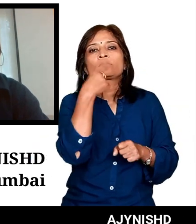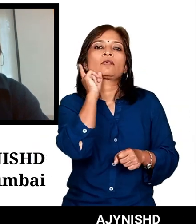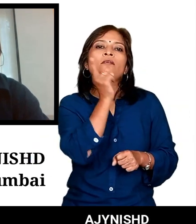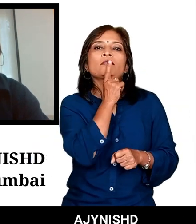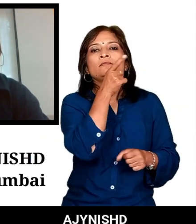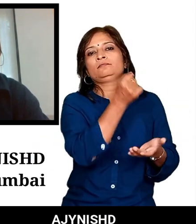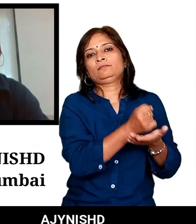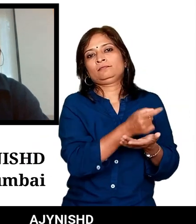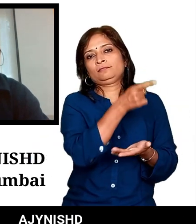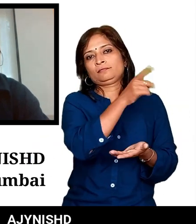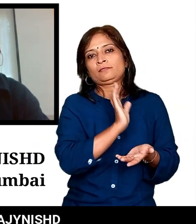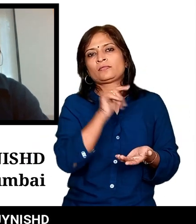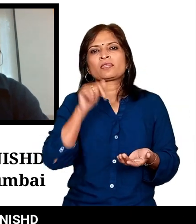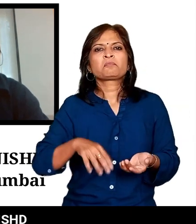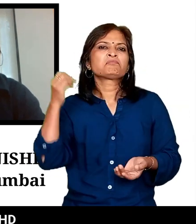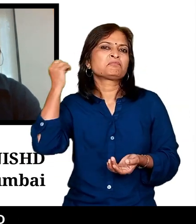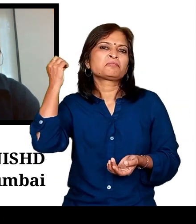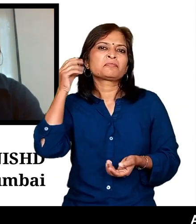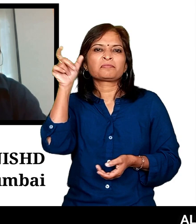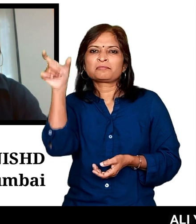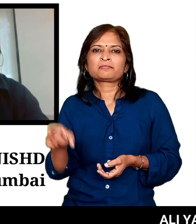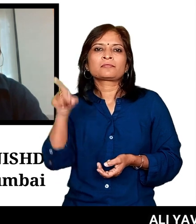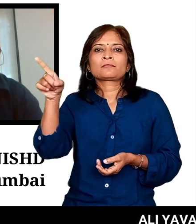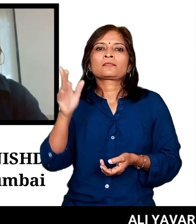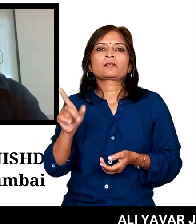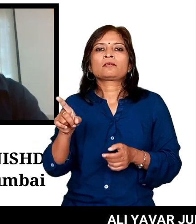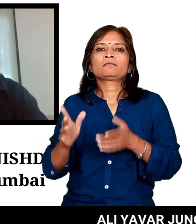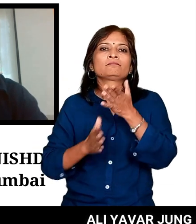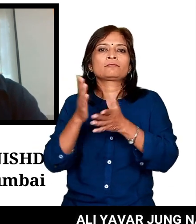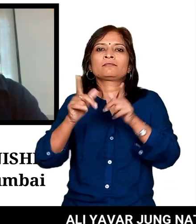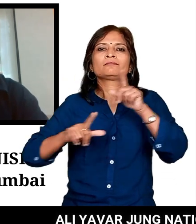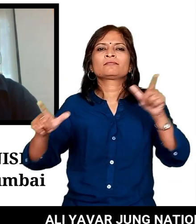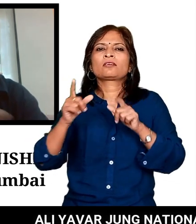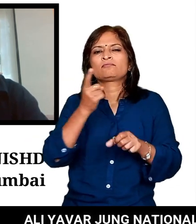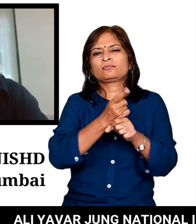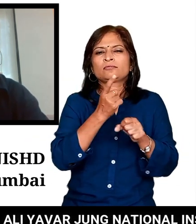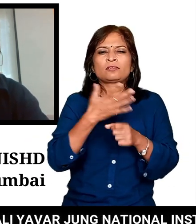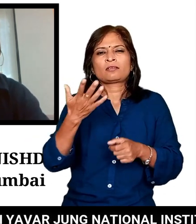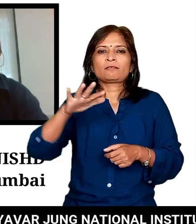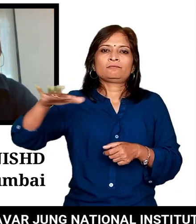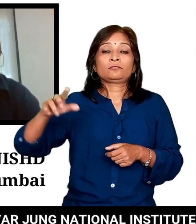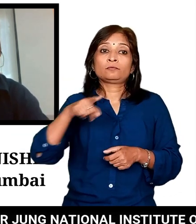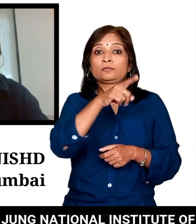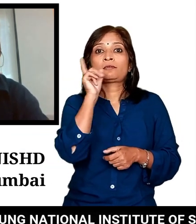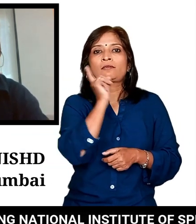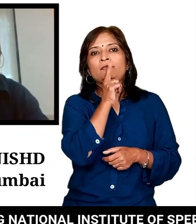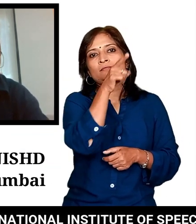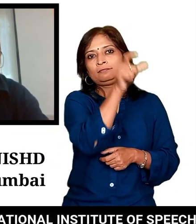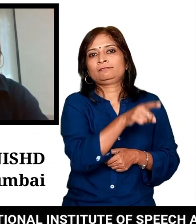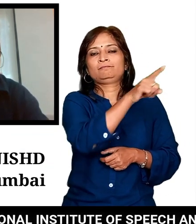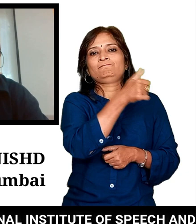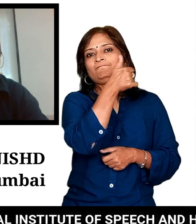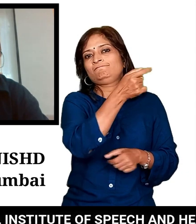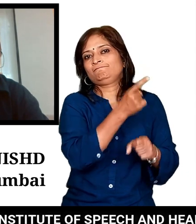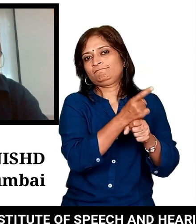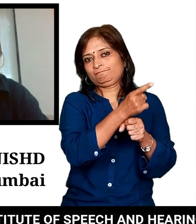अच्छा टीचर बन सकता है. जी. जो नॉर्मल हियरिंग पर्सन कैनॉट बी दैट मच as good as the deaf person. As a deaf person.